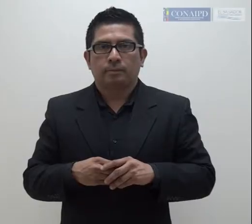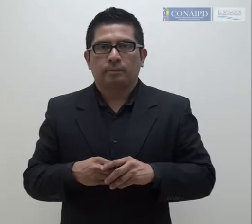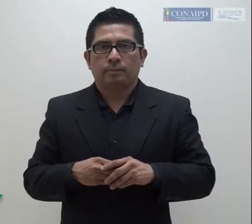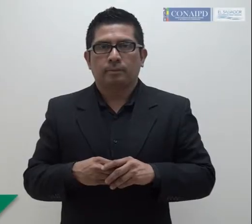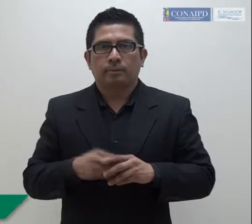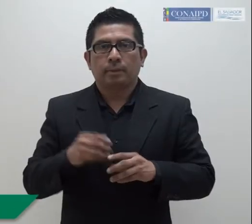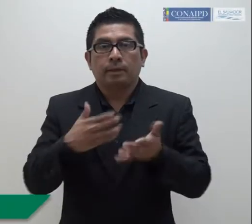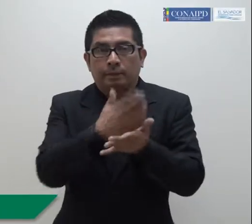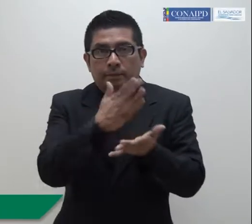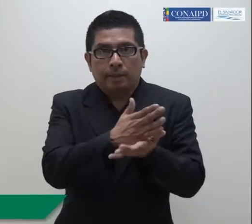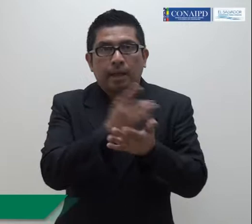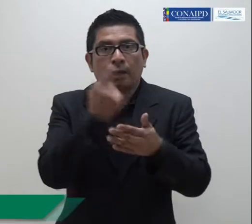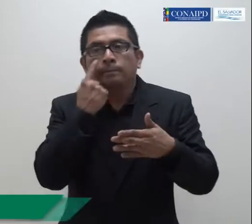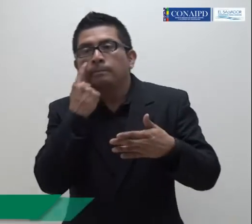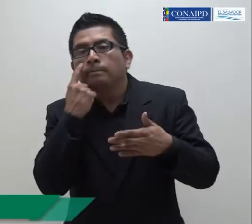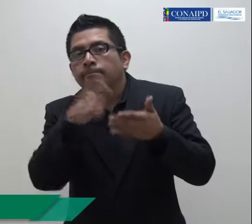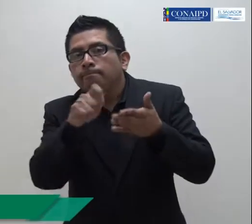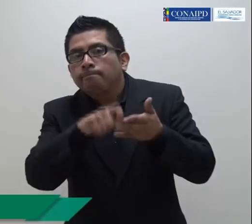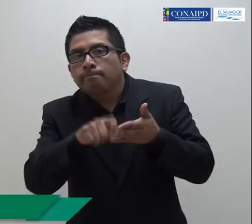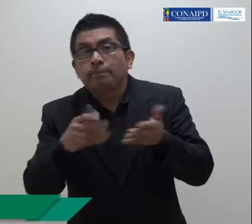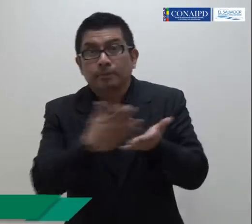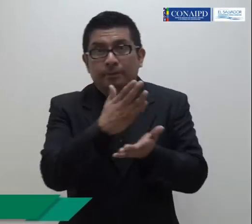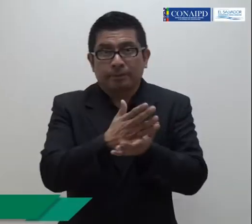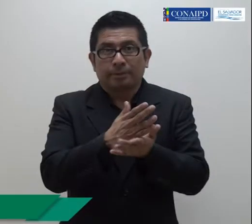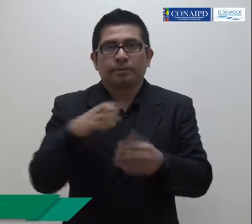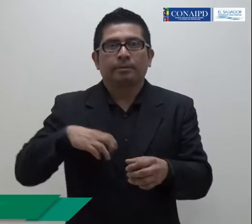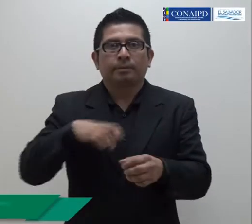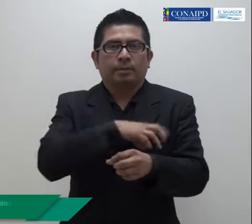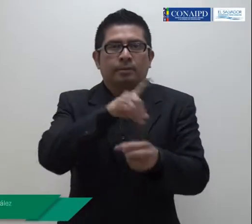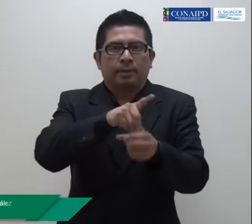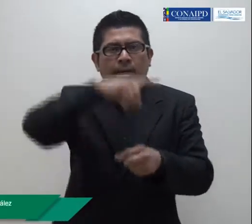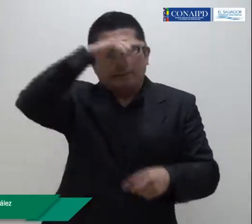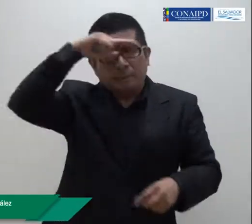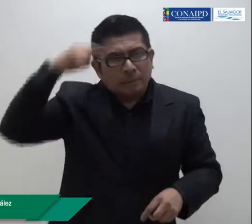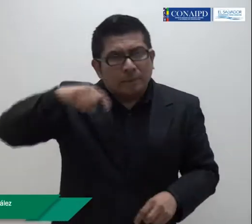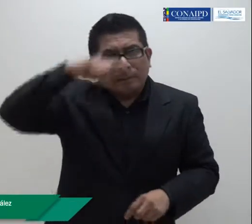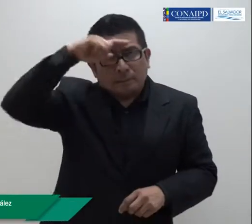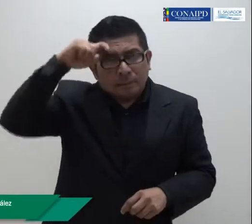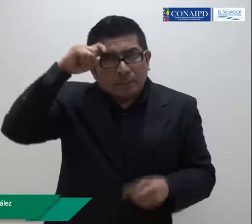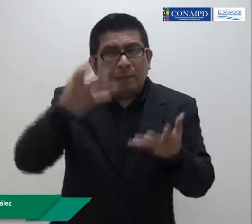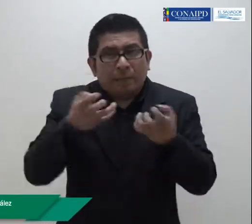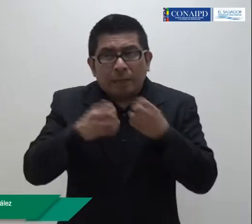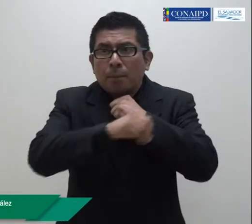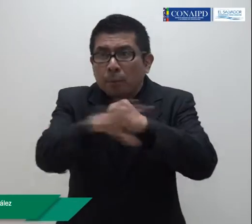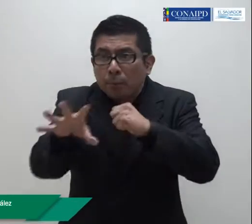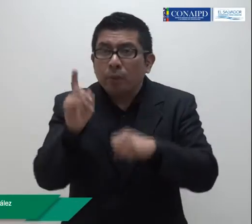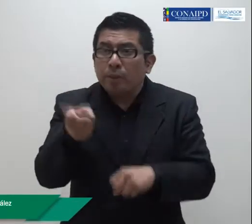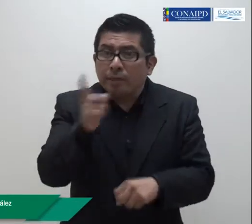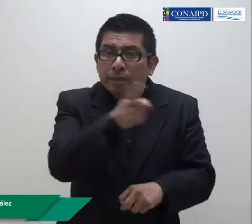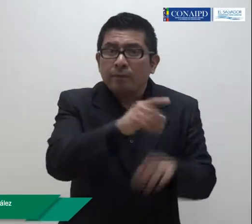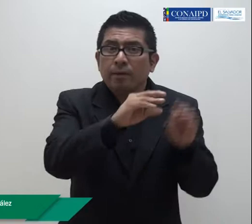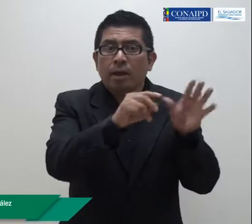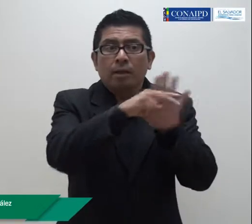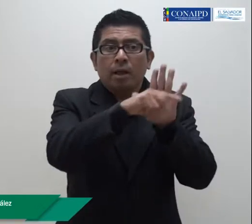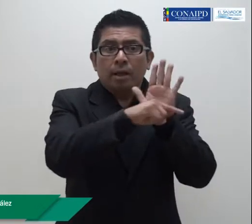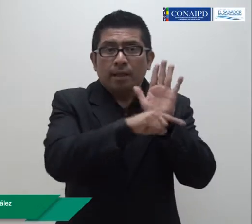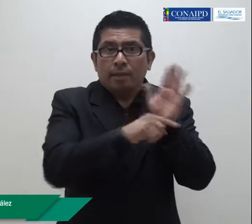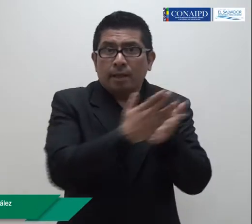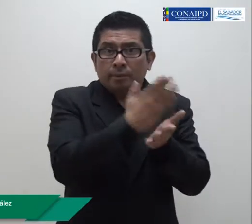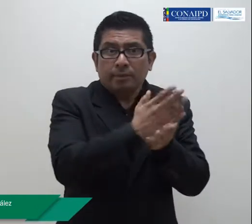Inspecciones en accesibilidad. El CONAIPD hace esfuerzos orientados a la promoción de la aplicación de la normativa técnica de accesibilidad